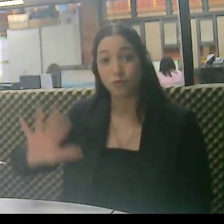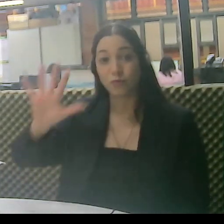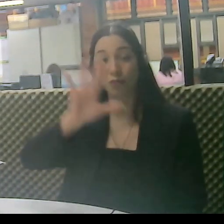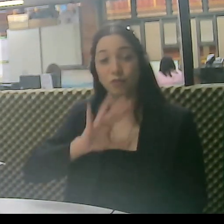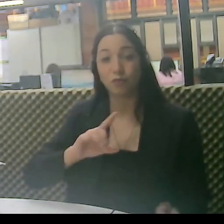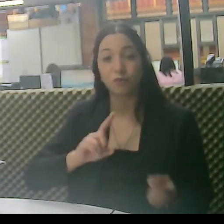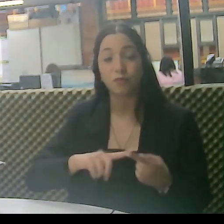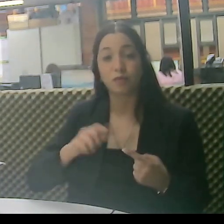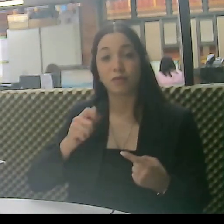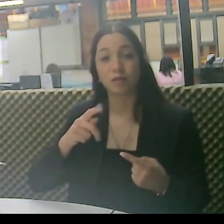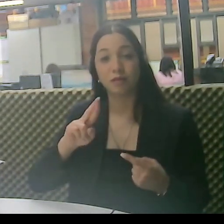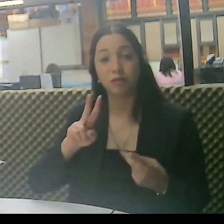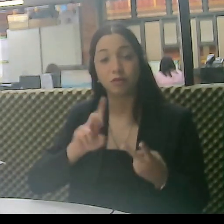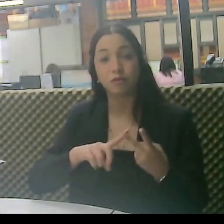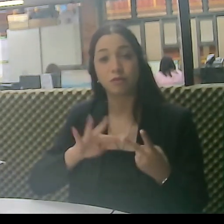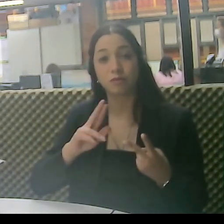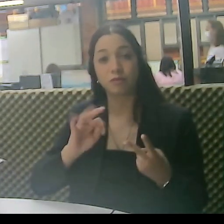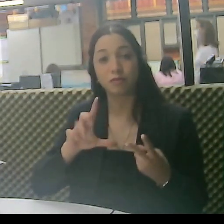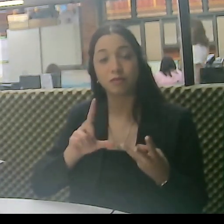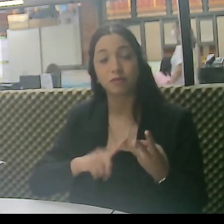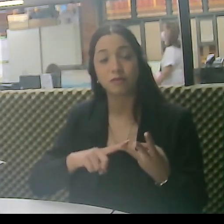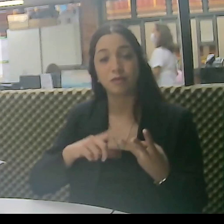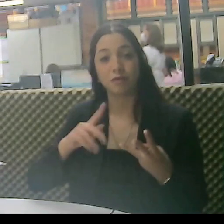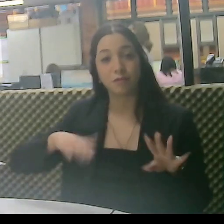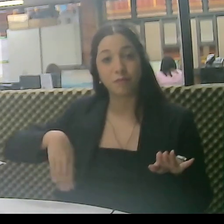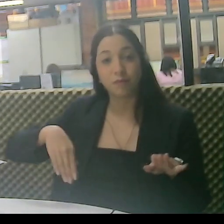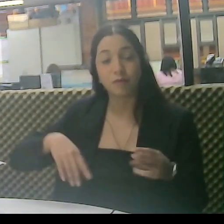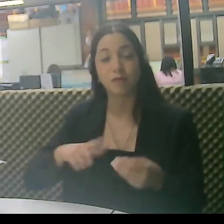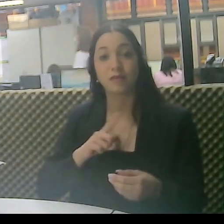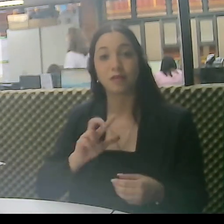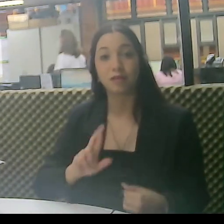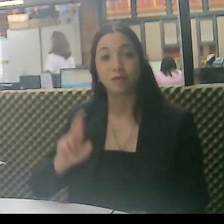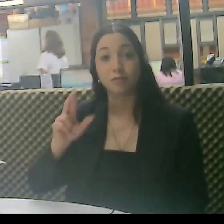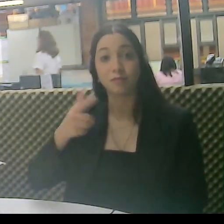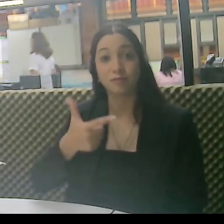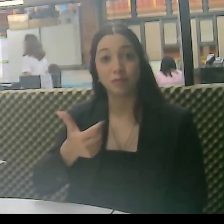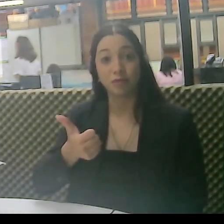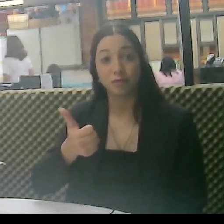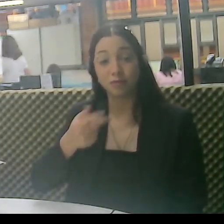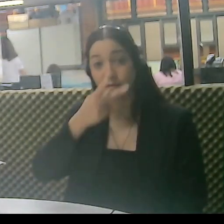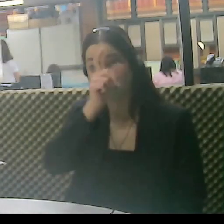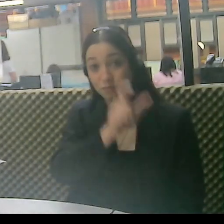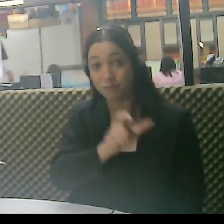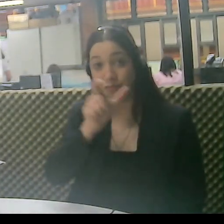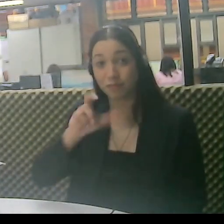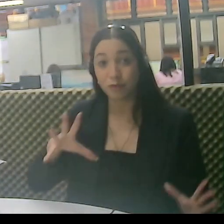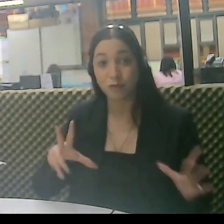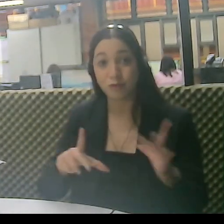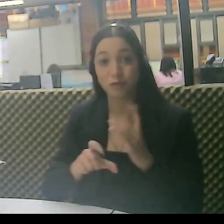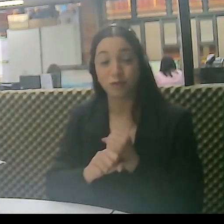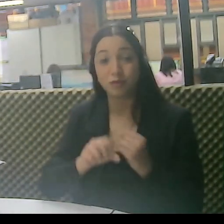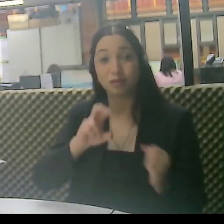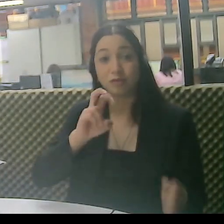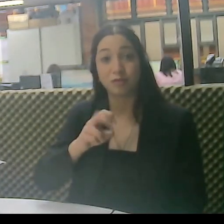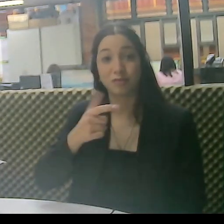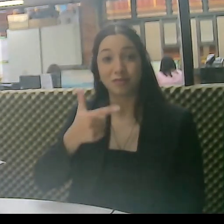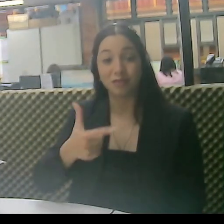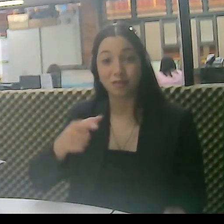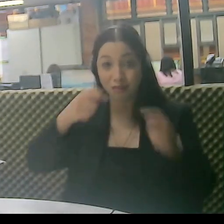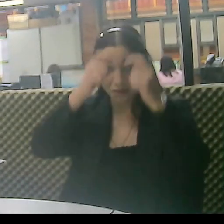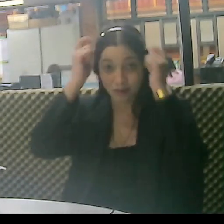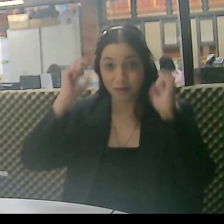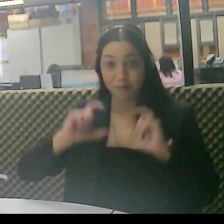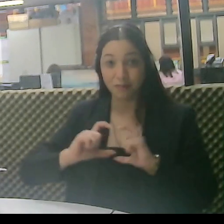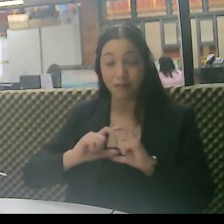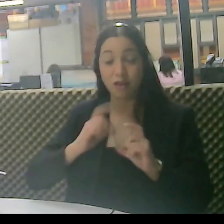Parafutel Praia Clube foi representada por 21 atletas e obteve no total 52 medalhas de